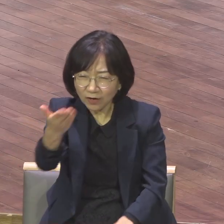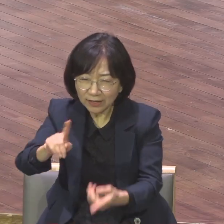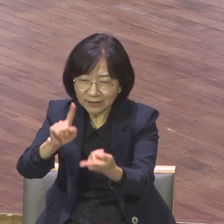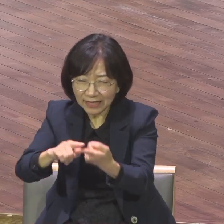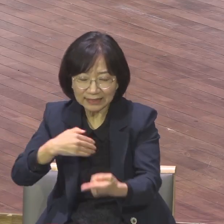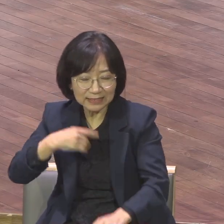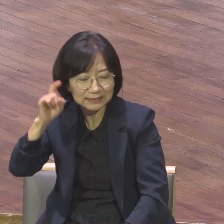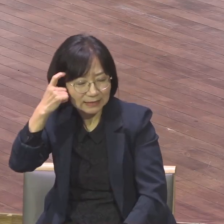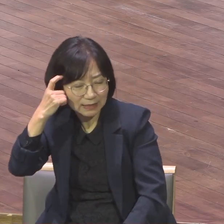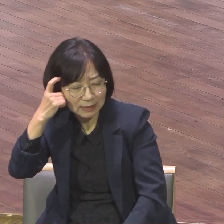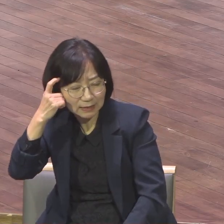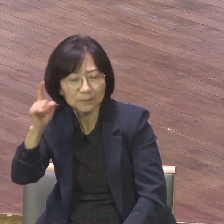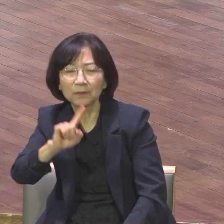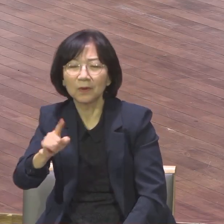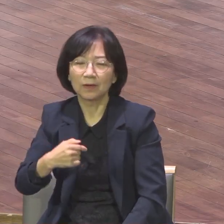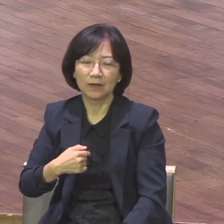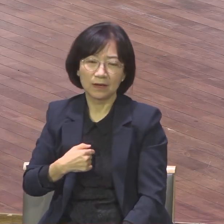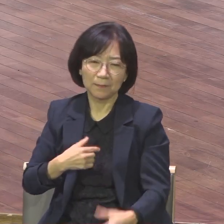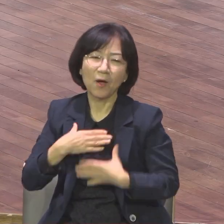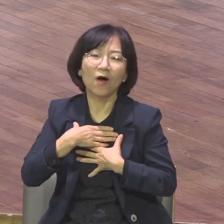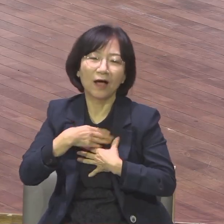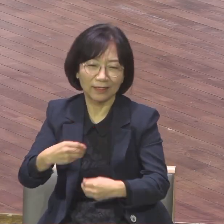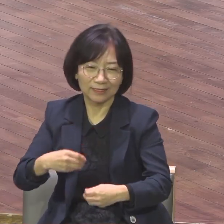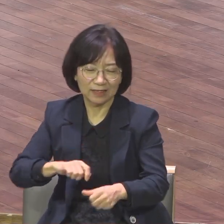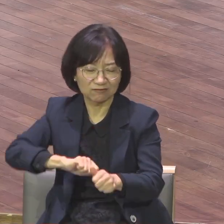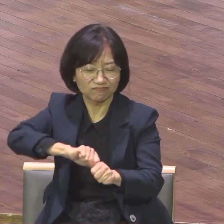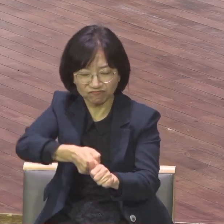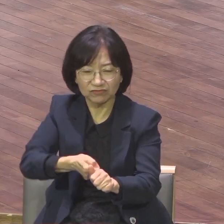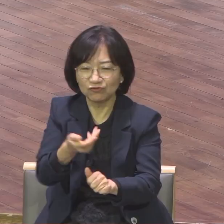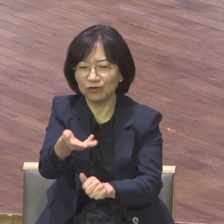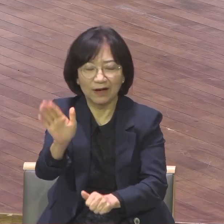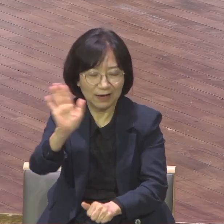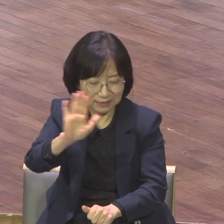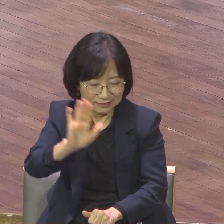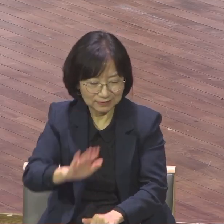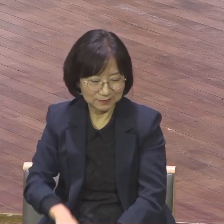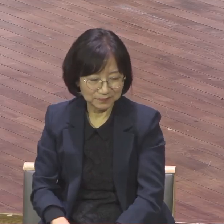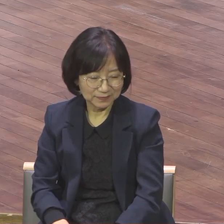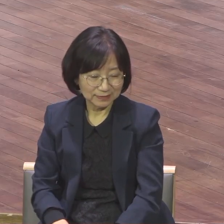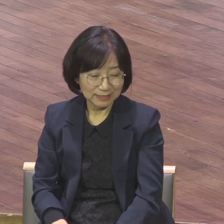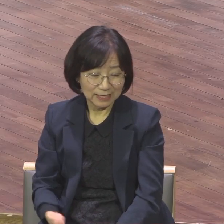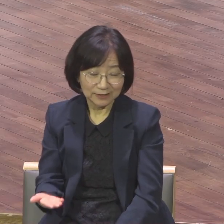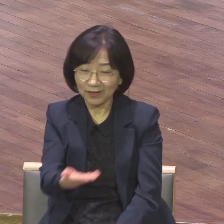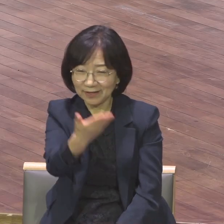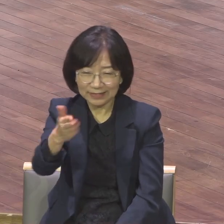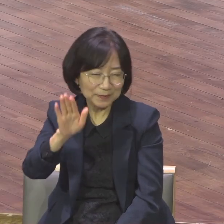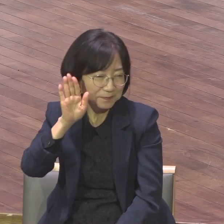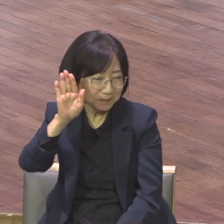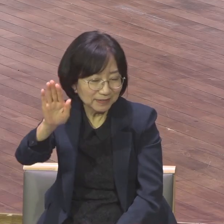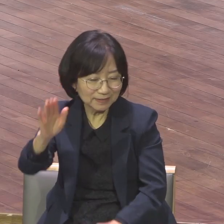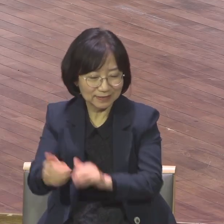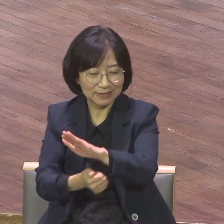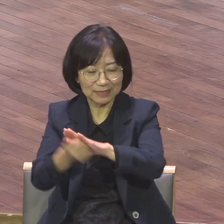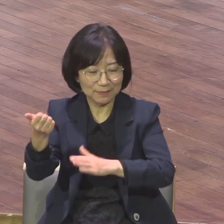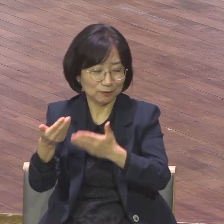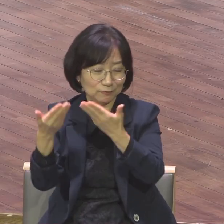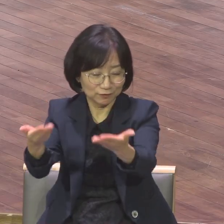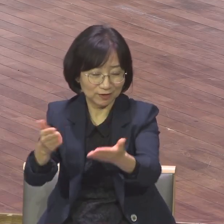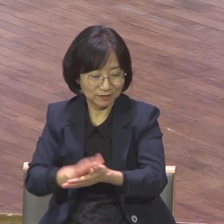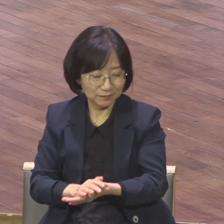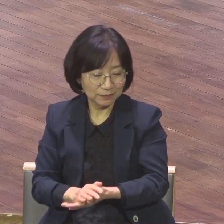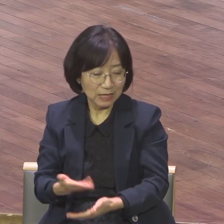나의 생각을 내가 아나니 평안이요 재앙이 아니니라. 너희에게 미래와 희망을 주는